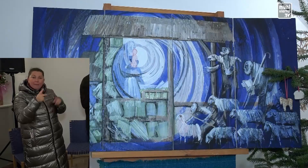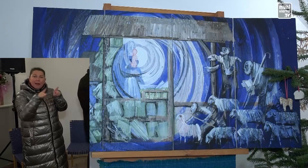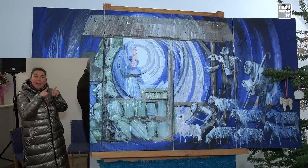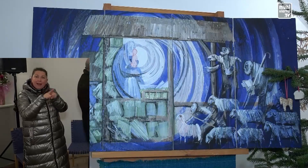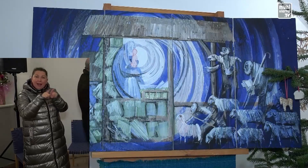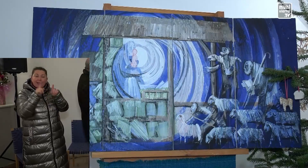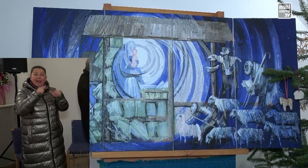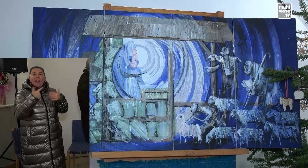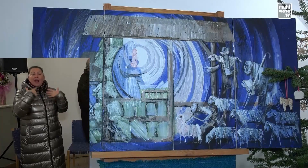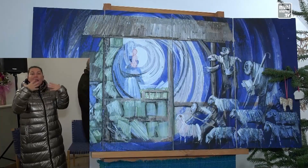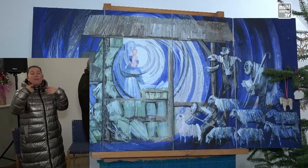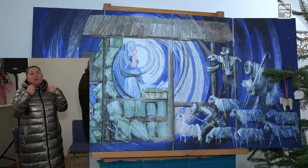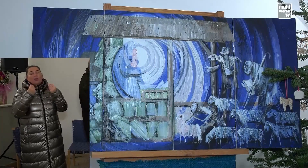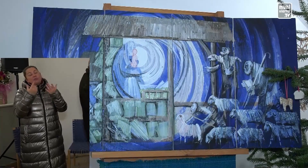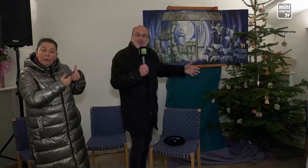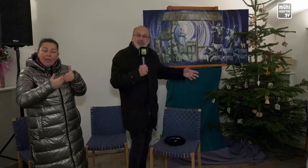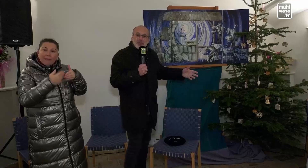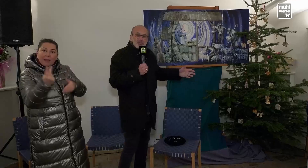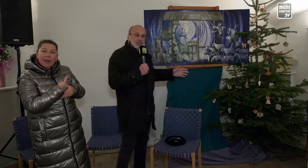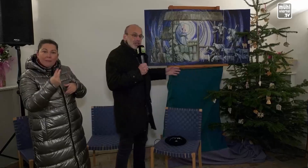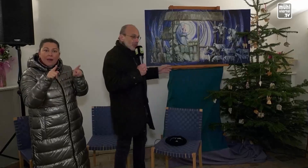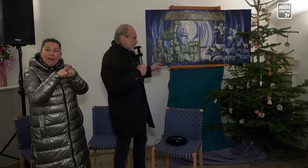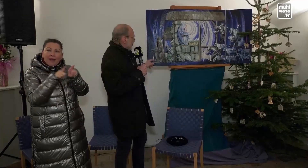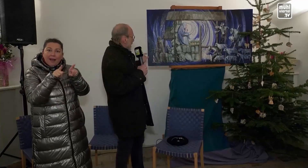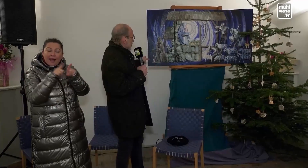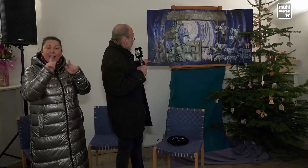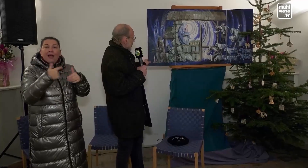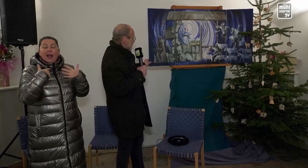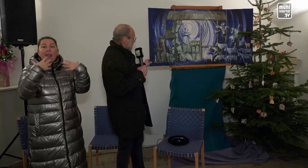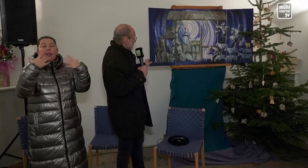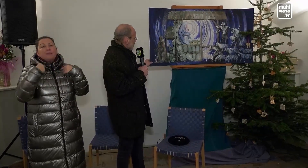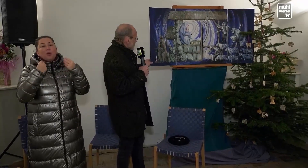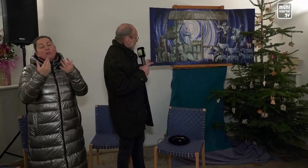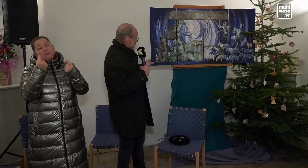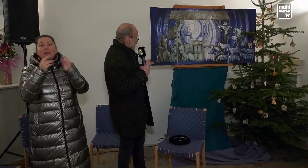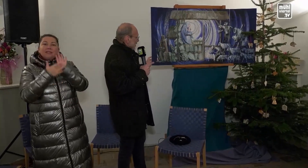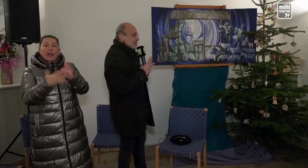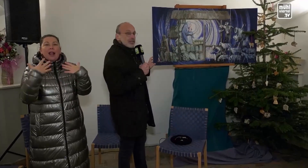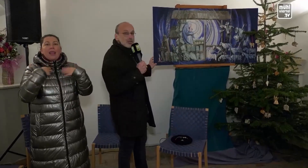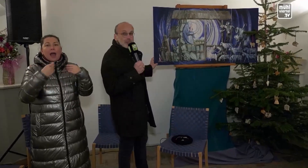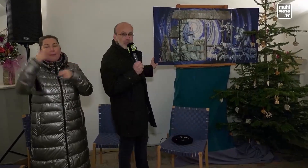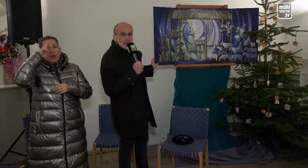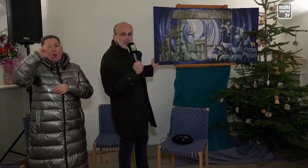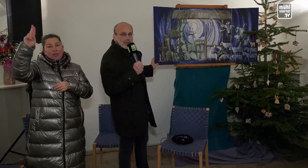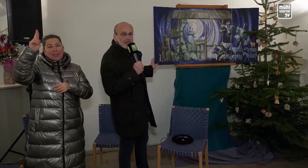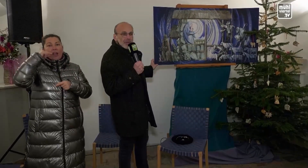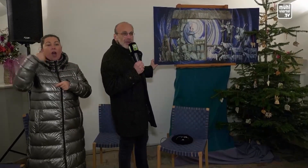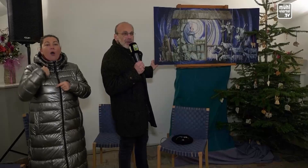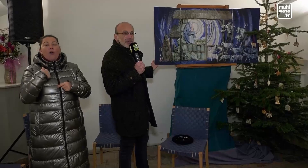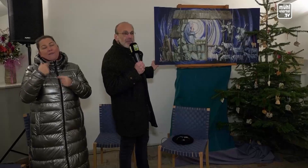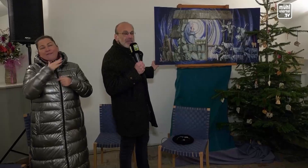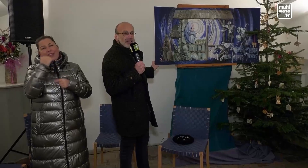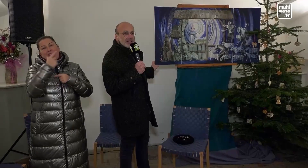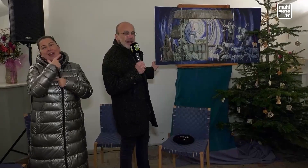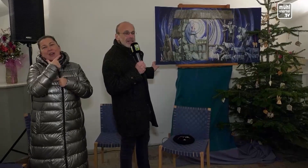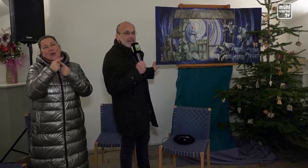Gottes. Und er hat auch mit viel Humor den Josef dargestellt, der die Suppe kocht.